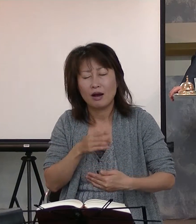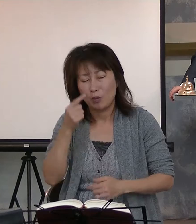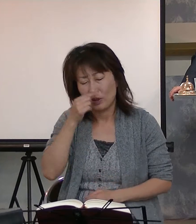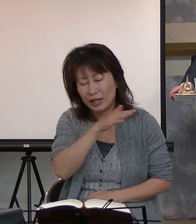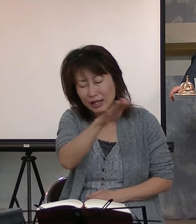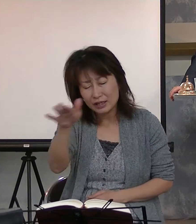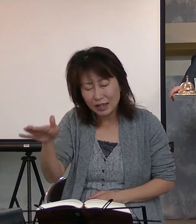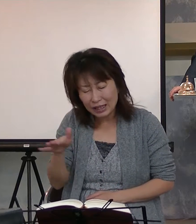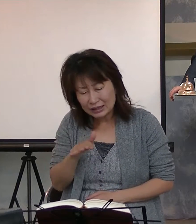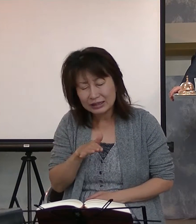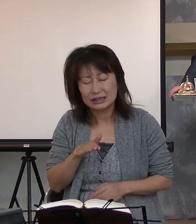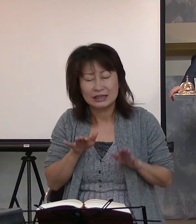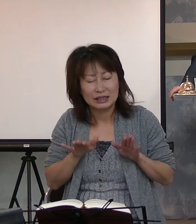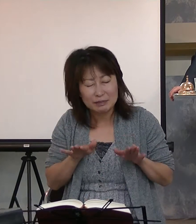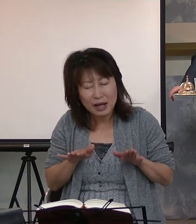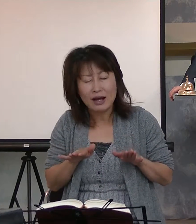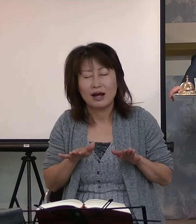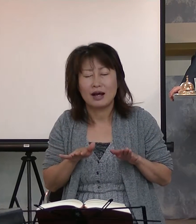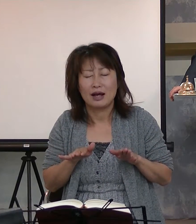私たちは今、